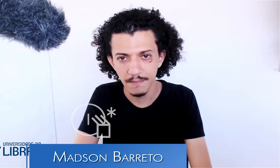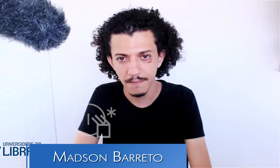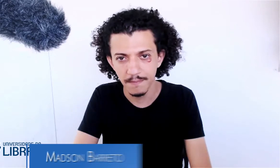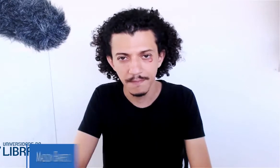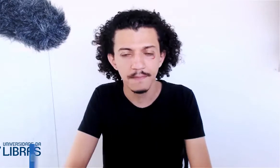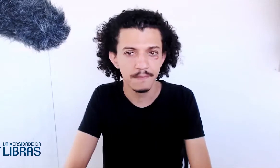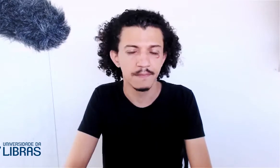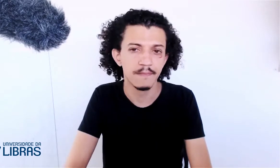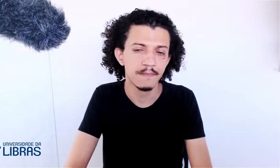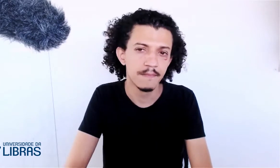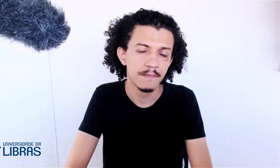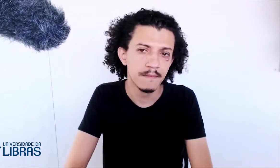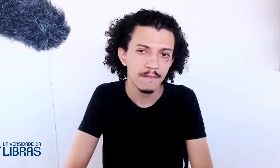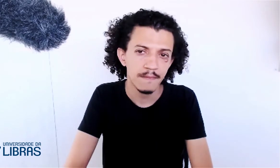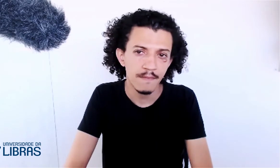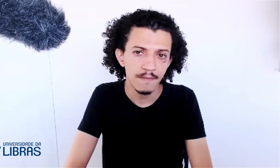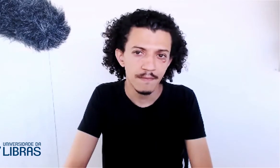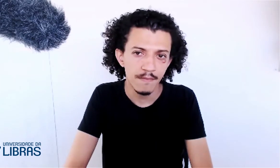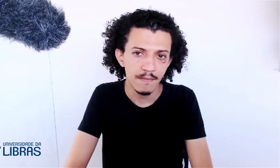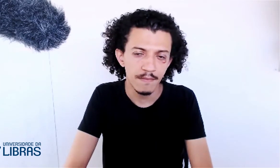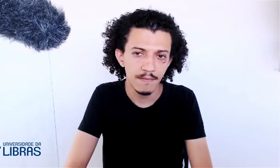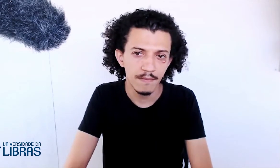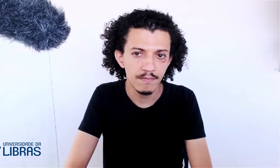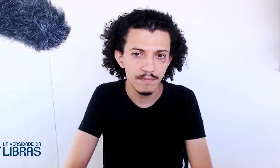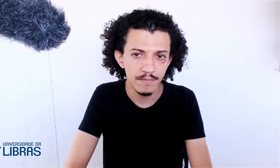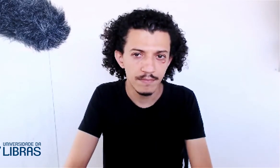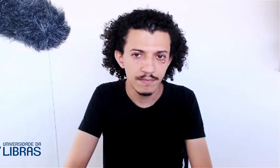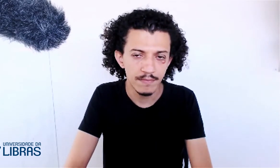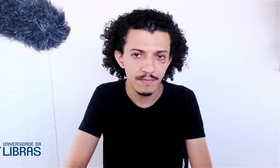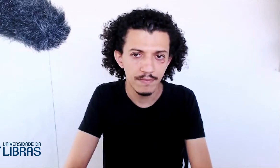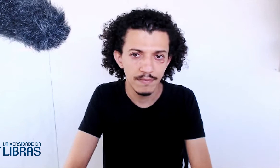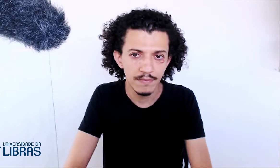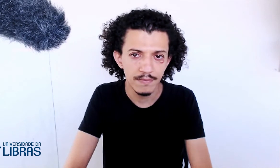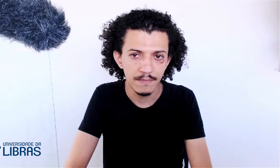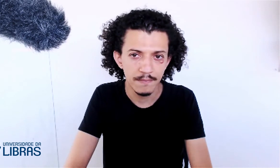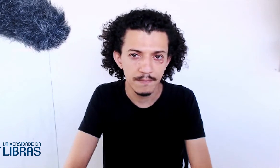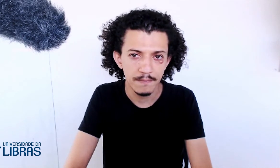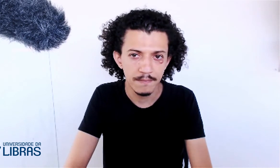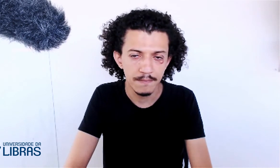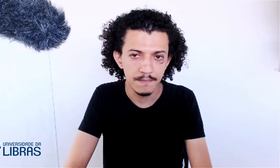os sinais, ou até mesmo seja um intérprete de Libras e queira preparar as minhas interpretações?